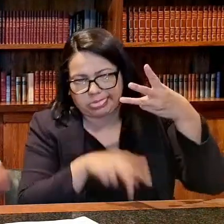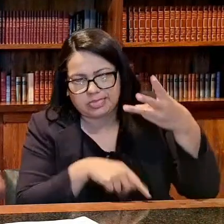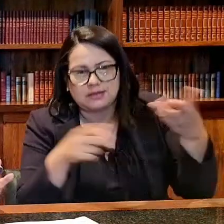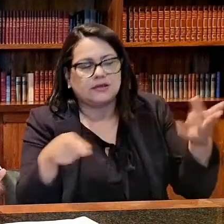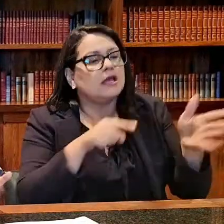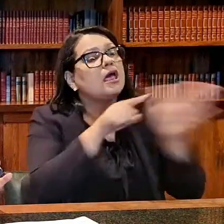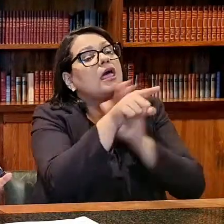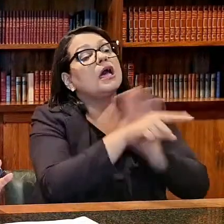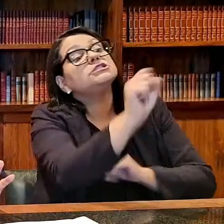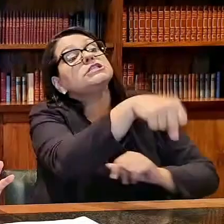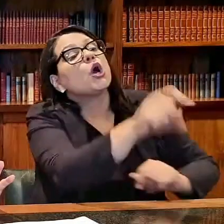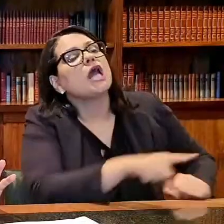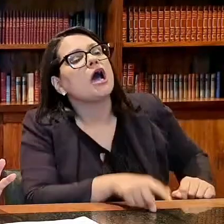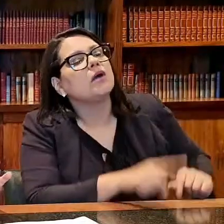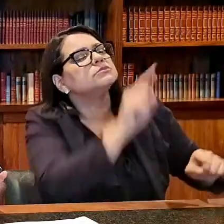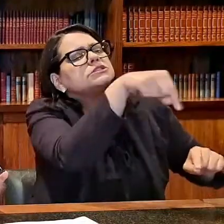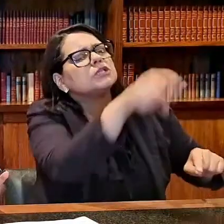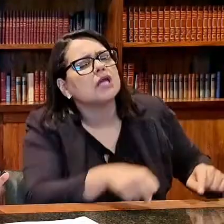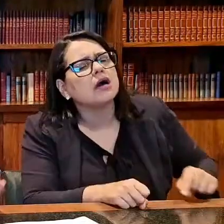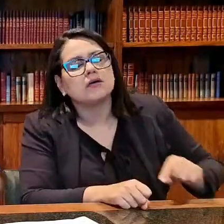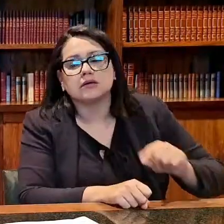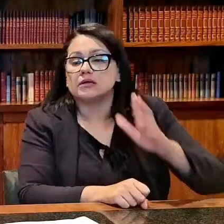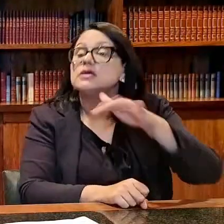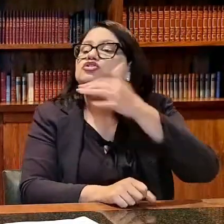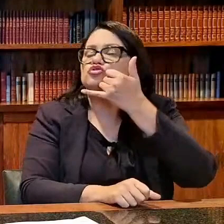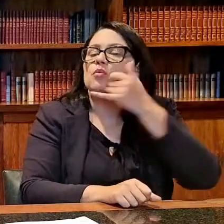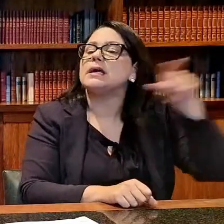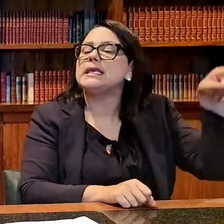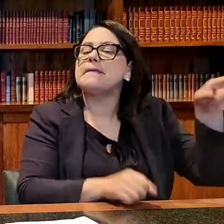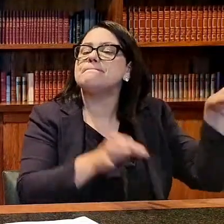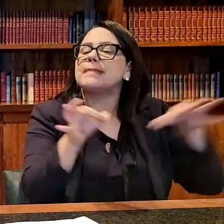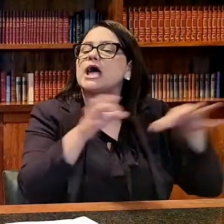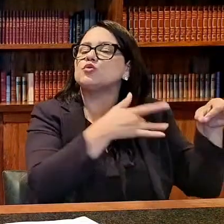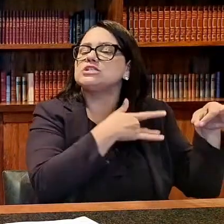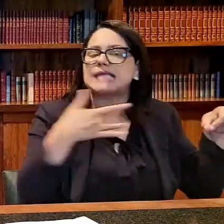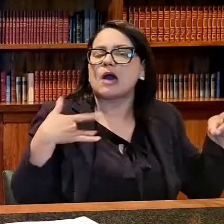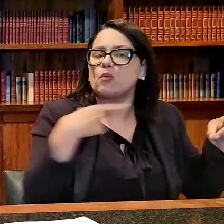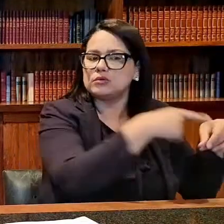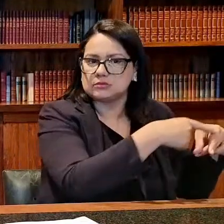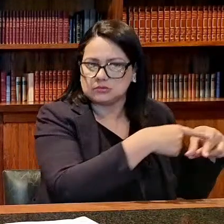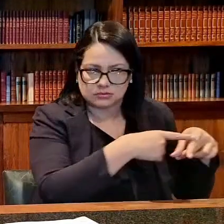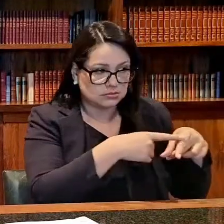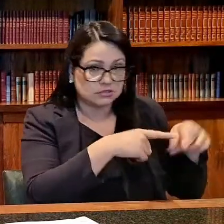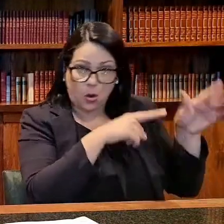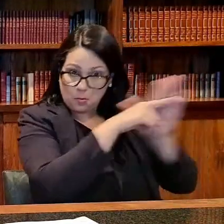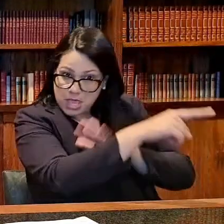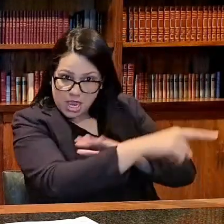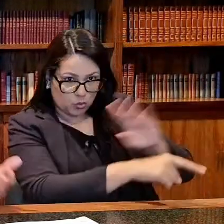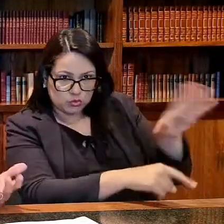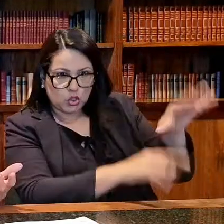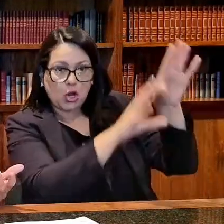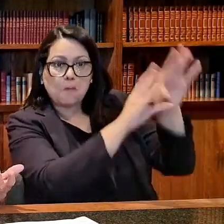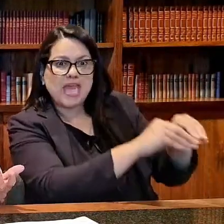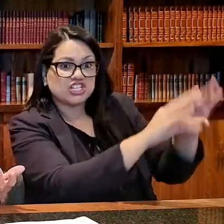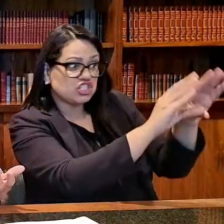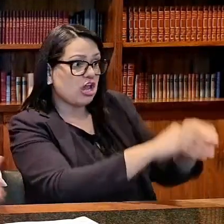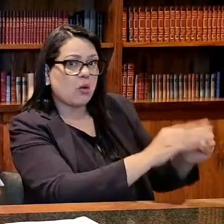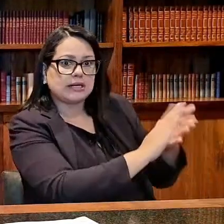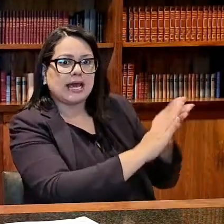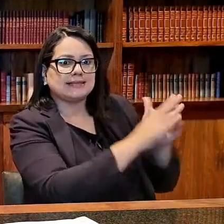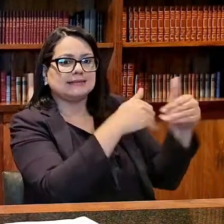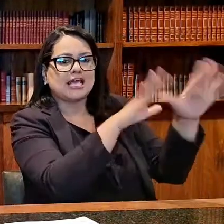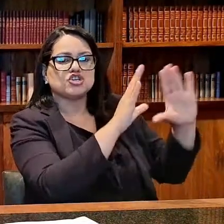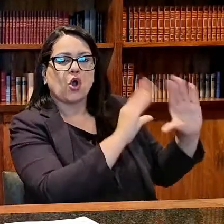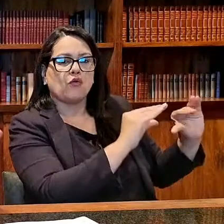e não foram para cima dos planos de saúde. E agora, como os planos de saúde não foram molestados na